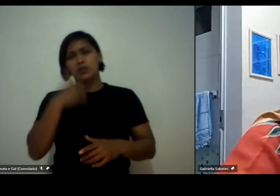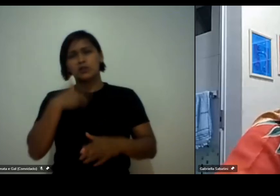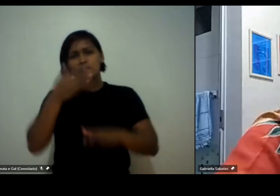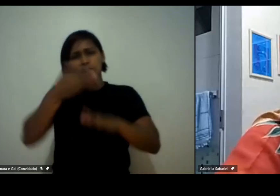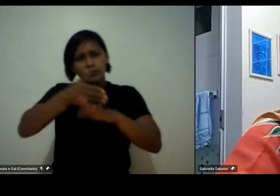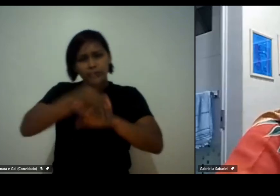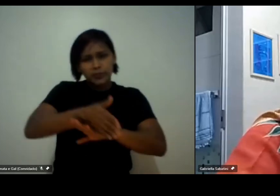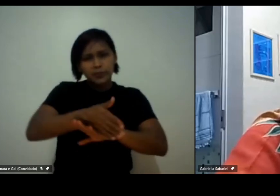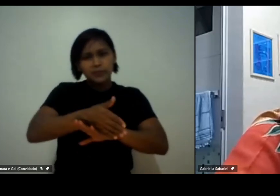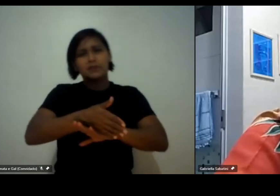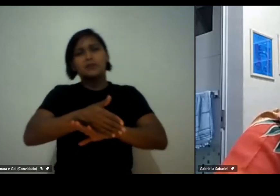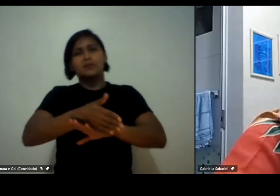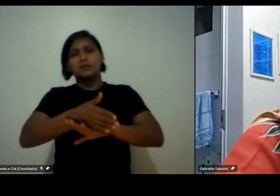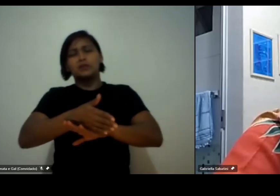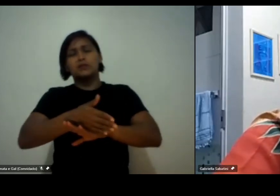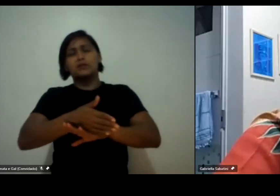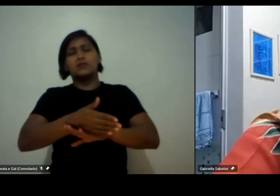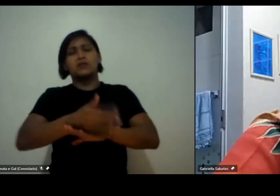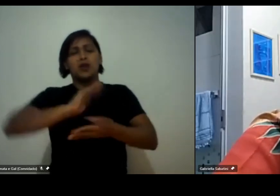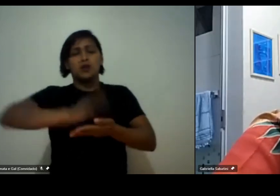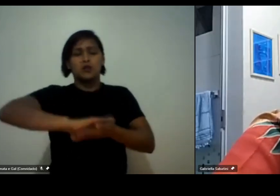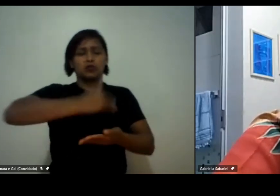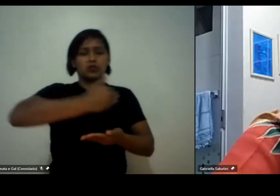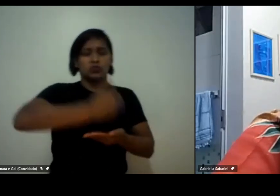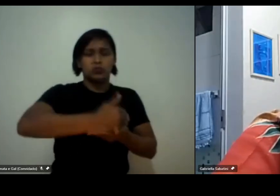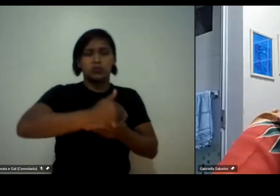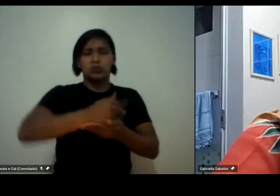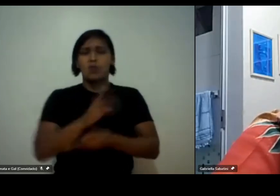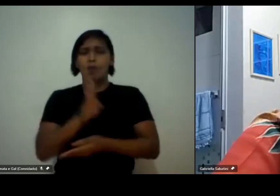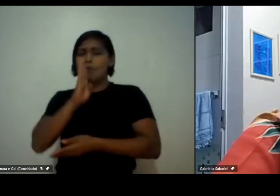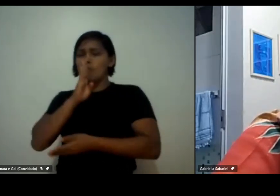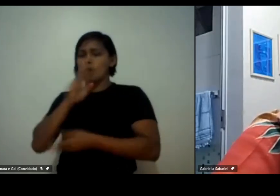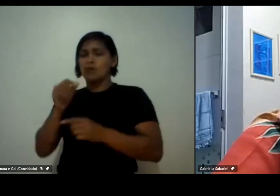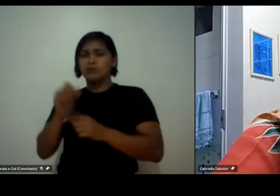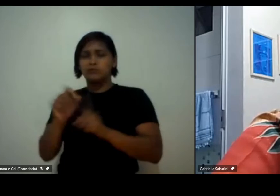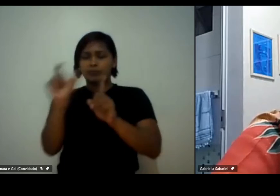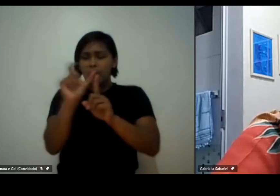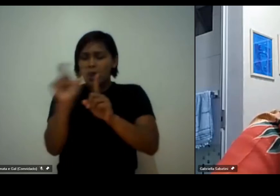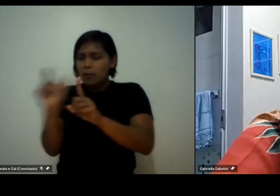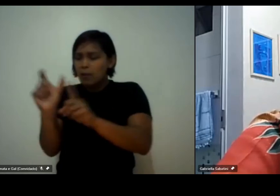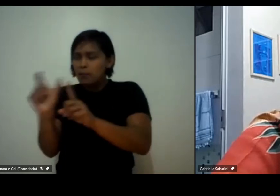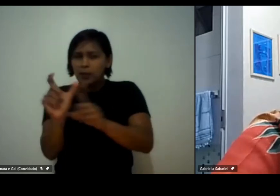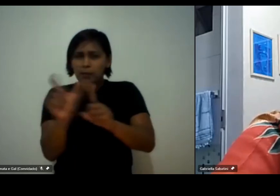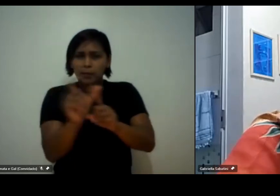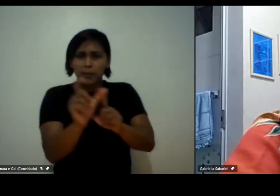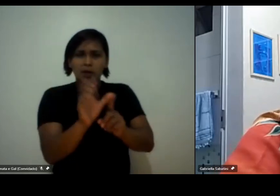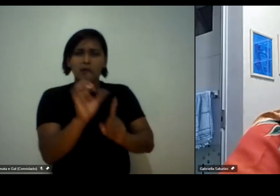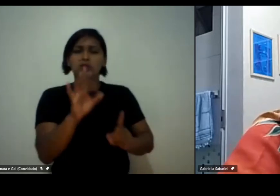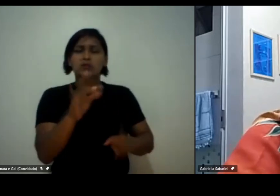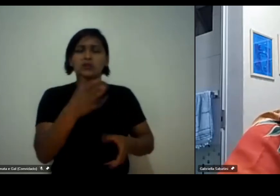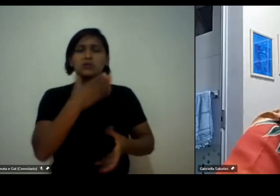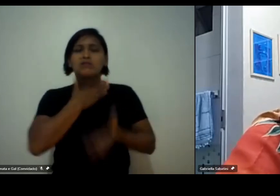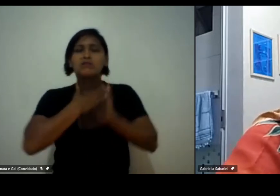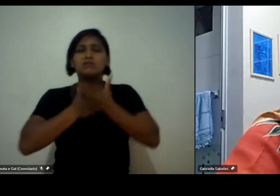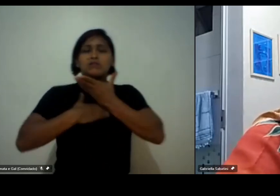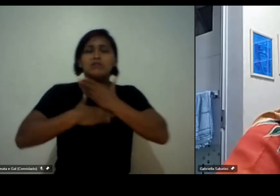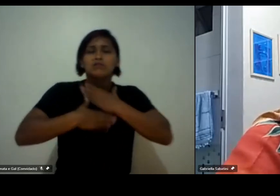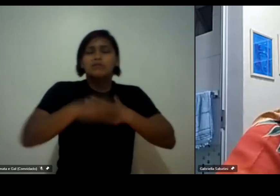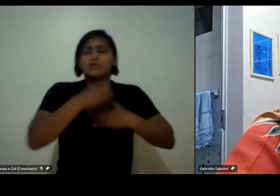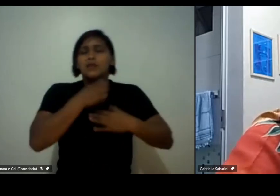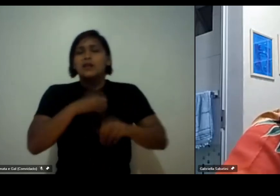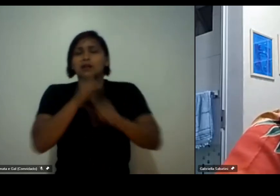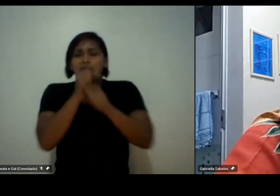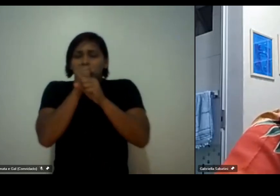criado mudo. Cada sílaba proferida nessa fala estava até então sufocada e gritava